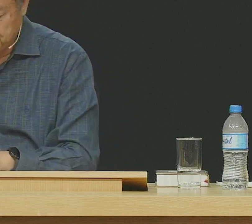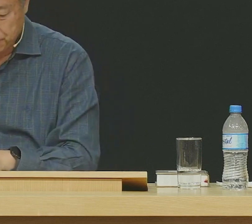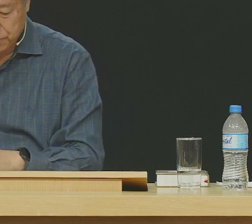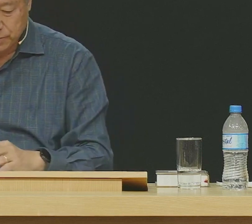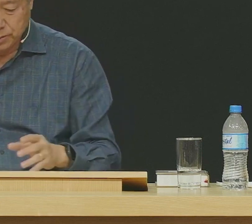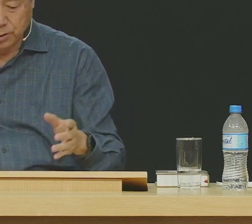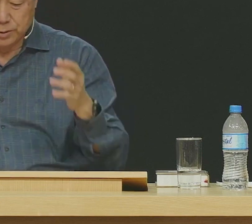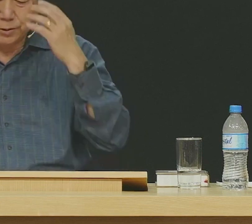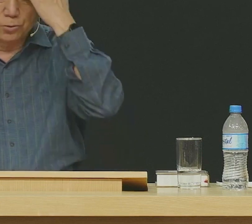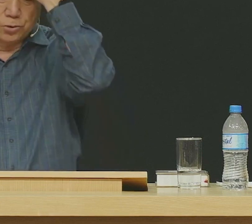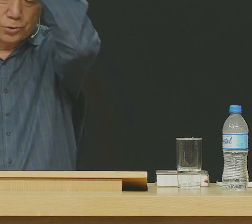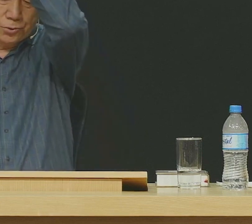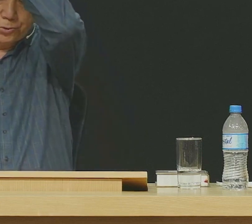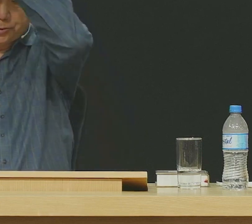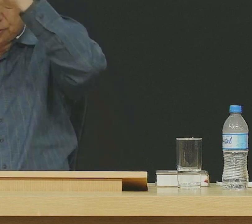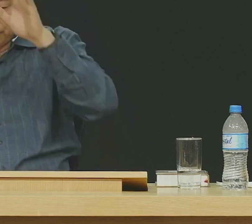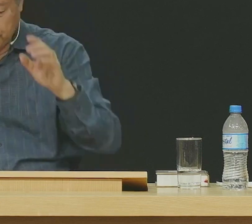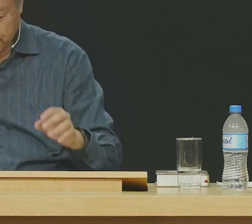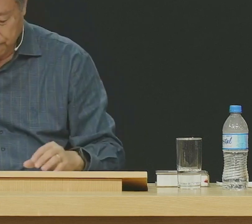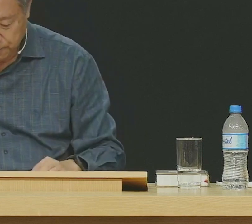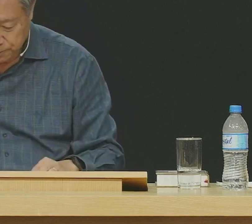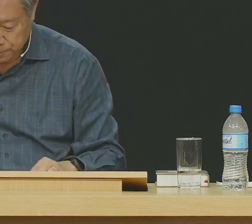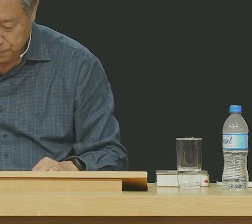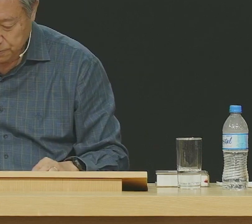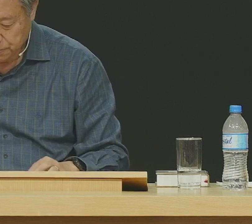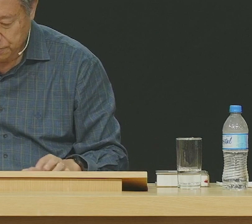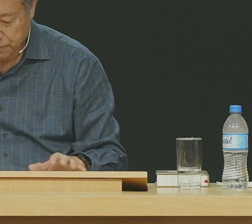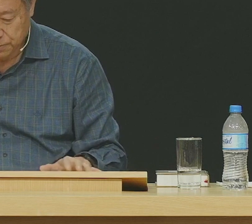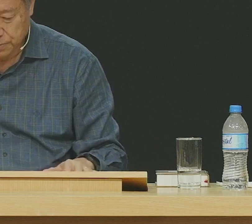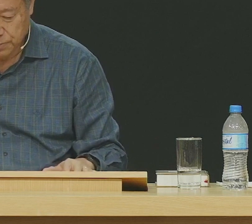palavra, ó Senhor Jesus.